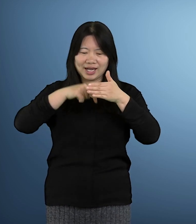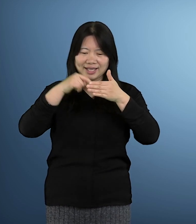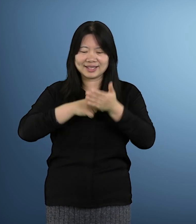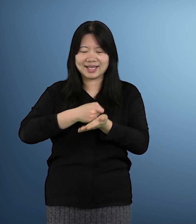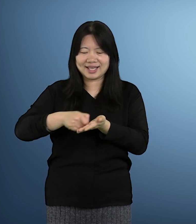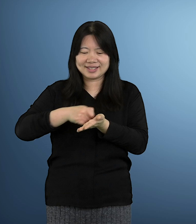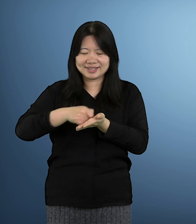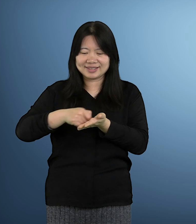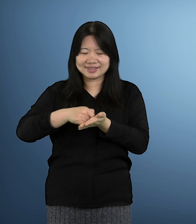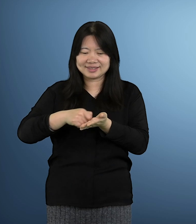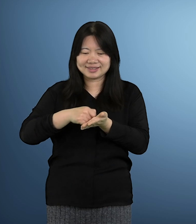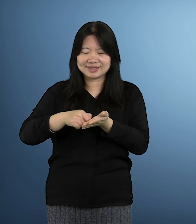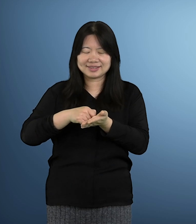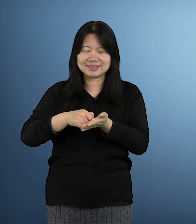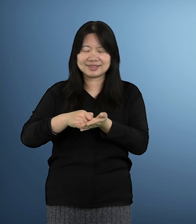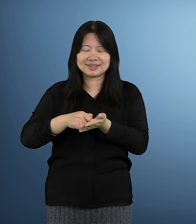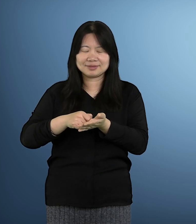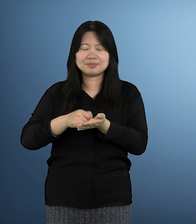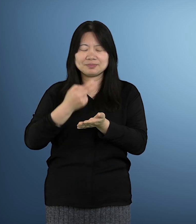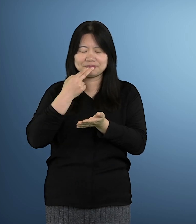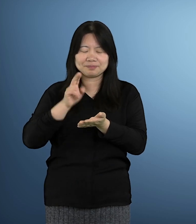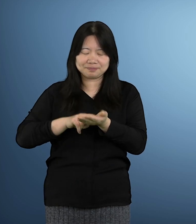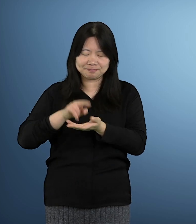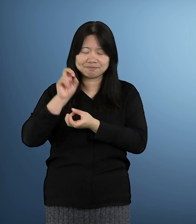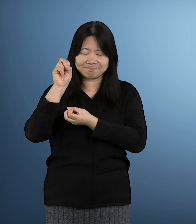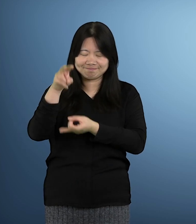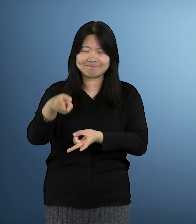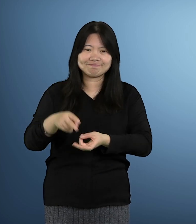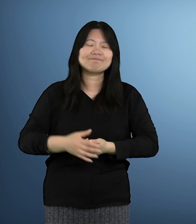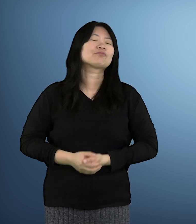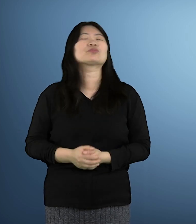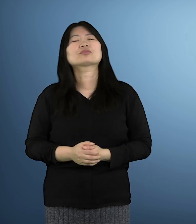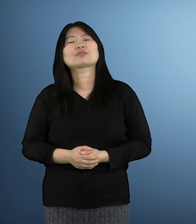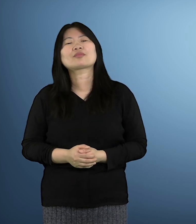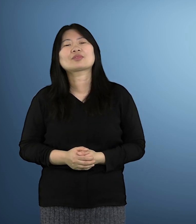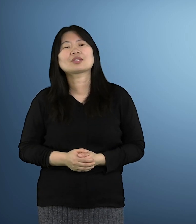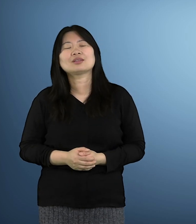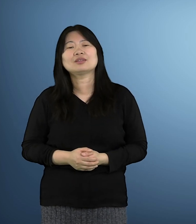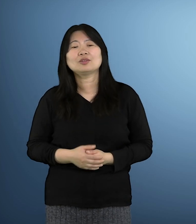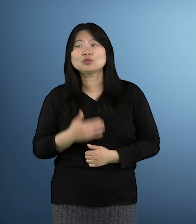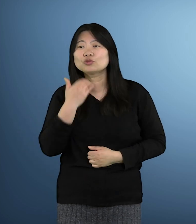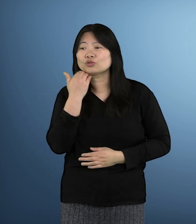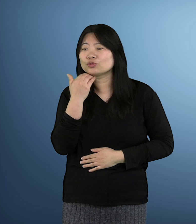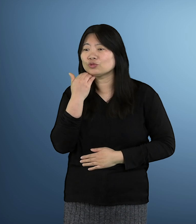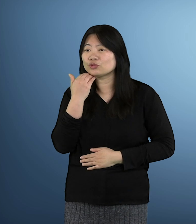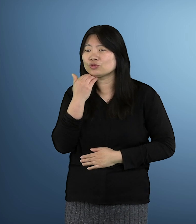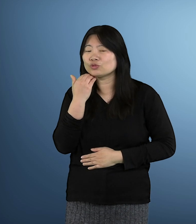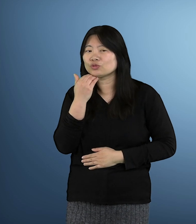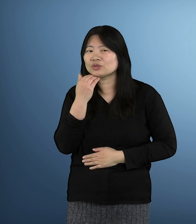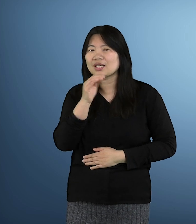로마 감옥 안에서 쓴 편지다 그 말이죠. 누구에게